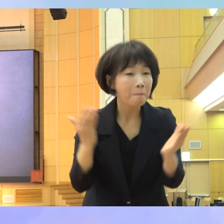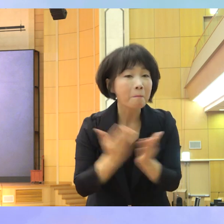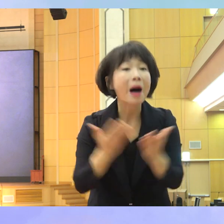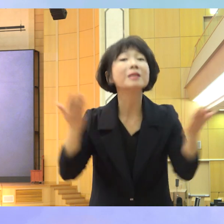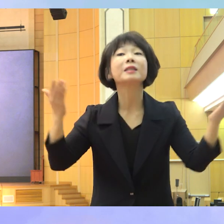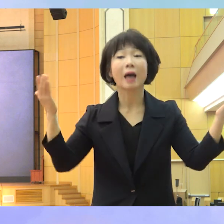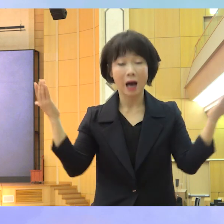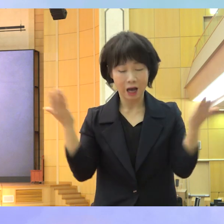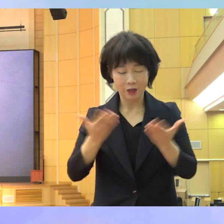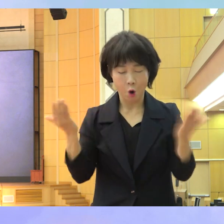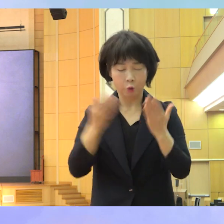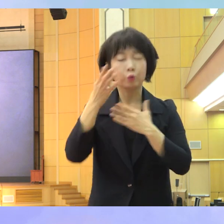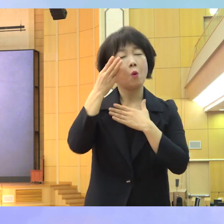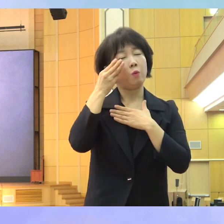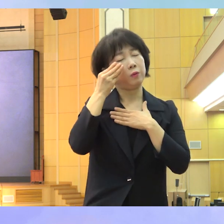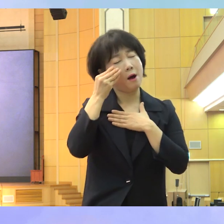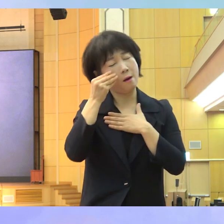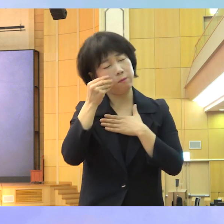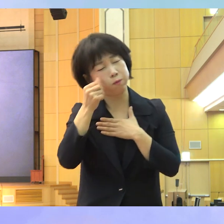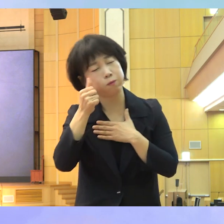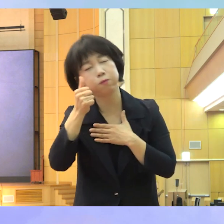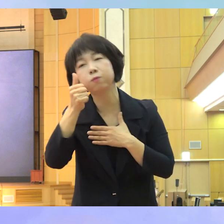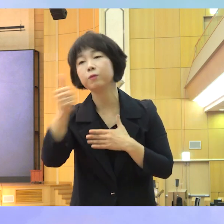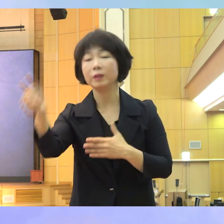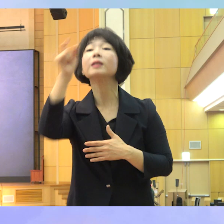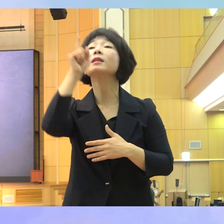만나든지 만사